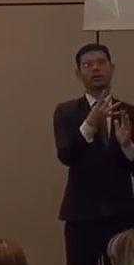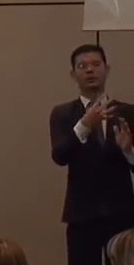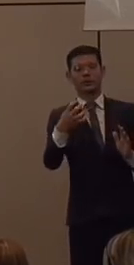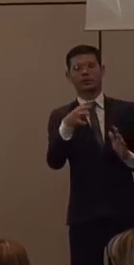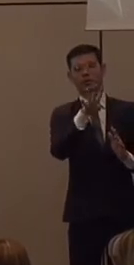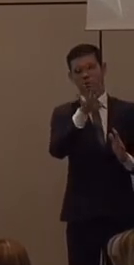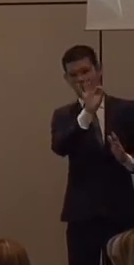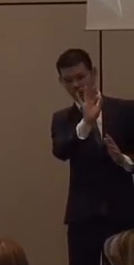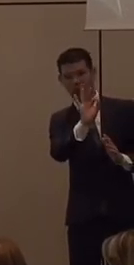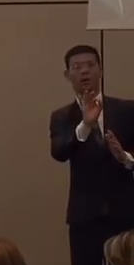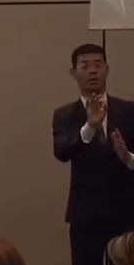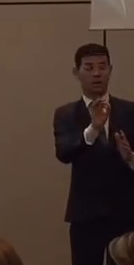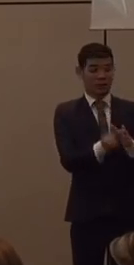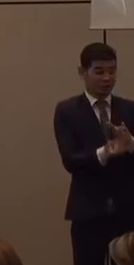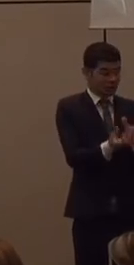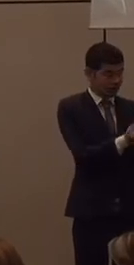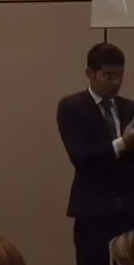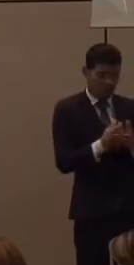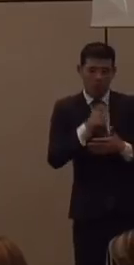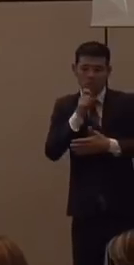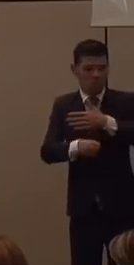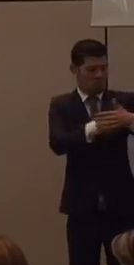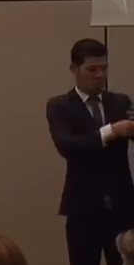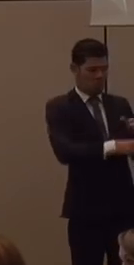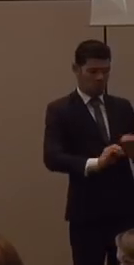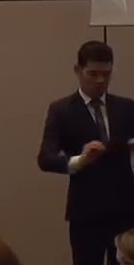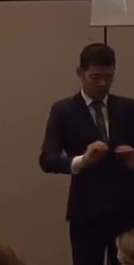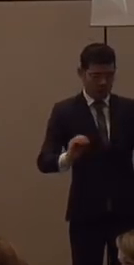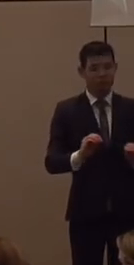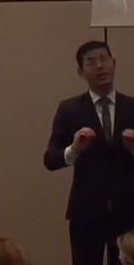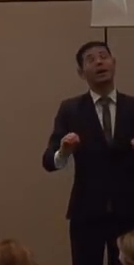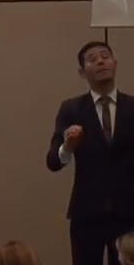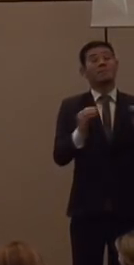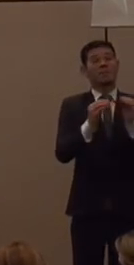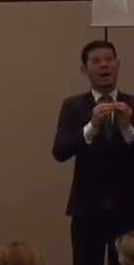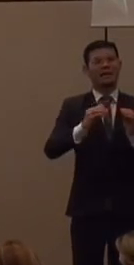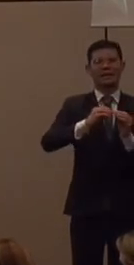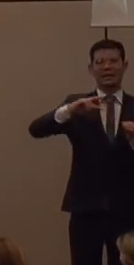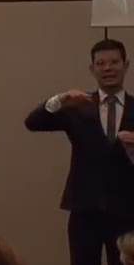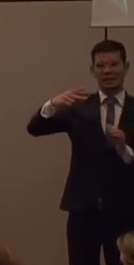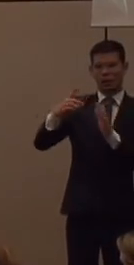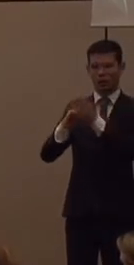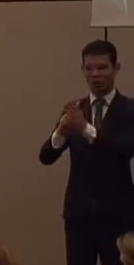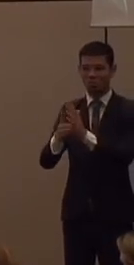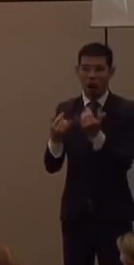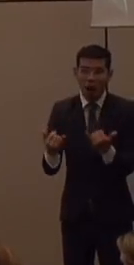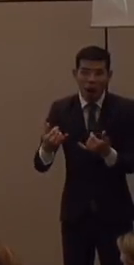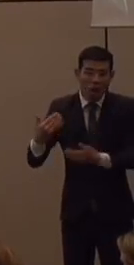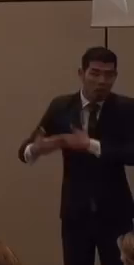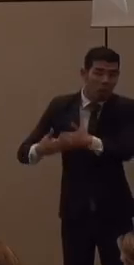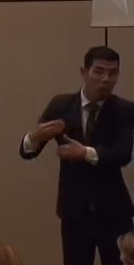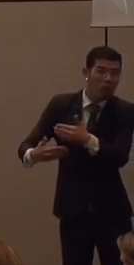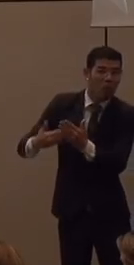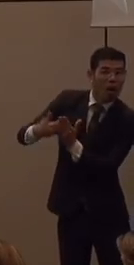ese tratamiento en colombia' repunta tenemos un segundo decreto que ya está para aprobación del confis y también tenemos los